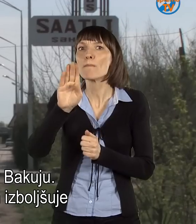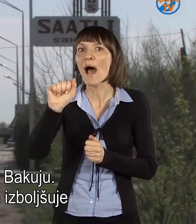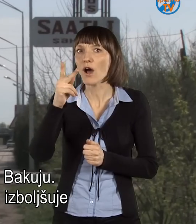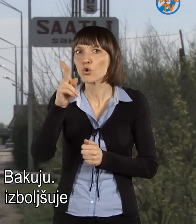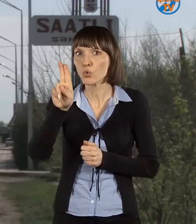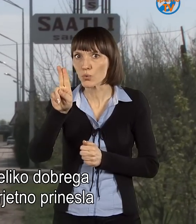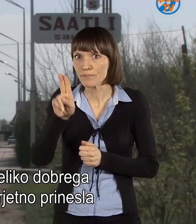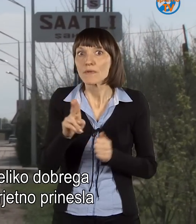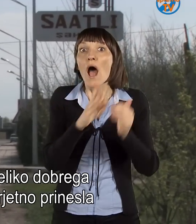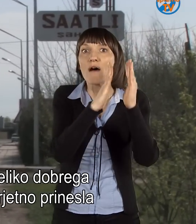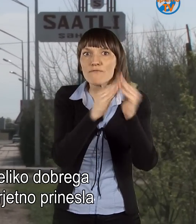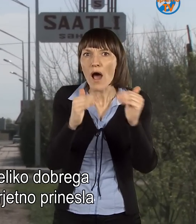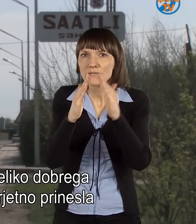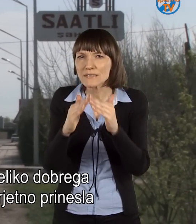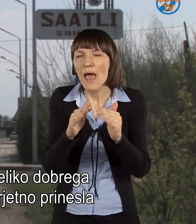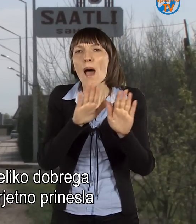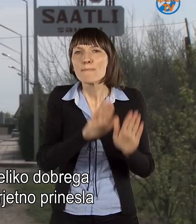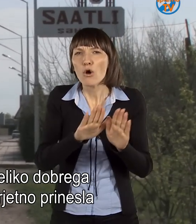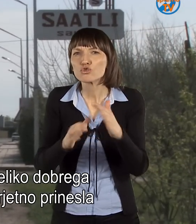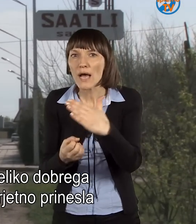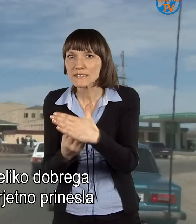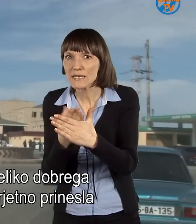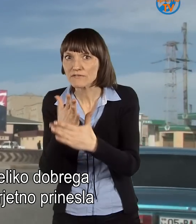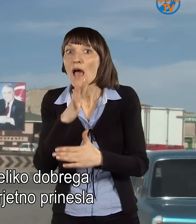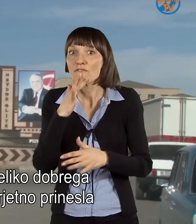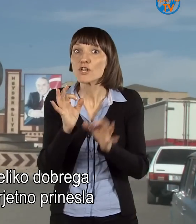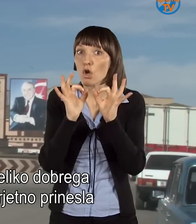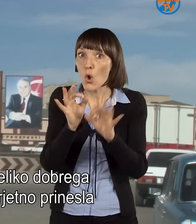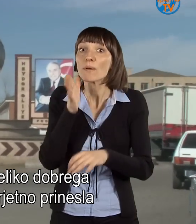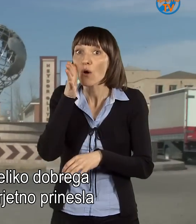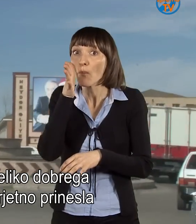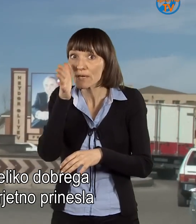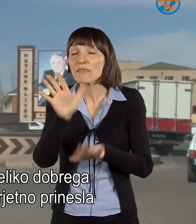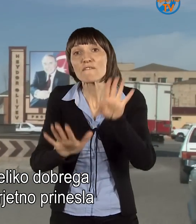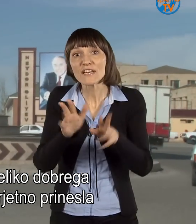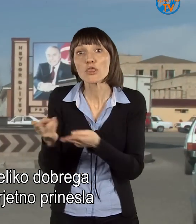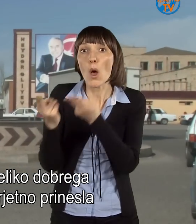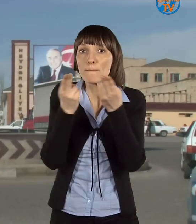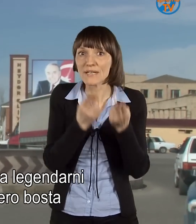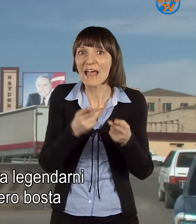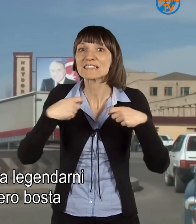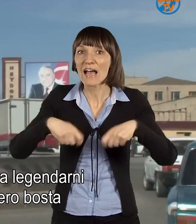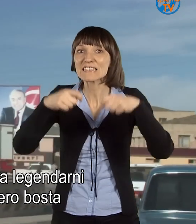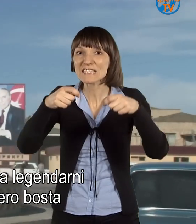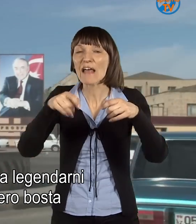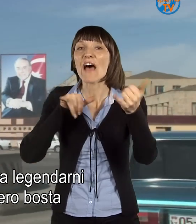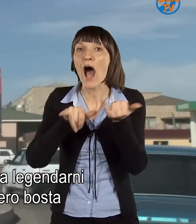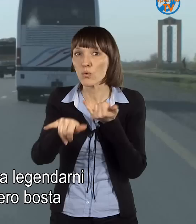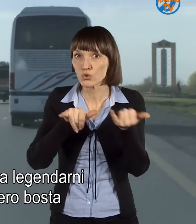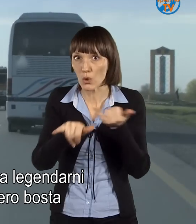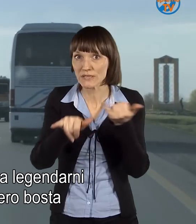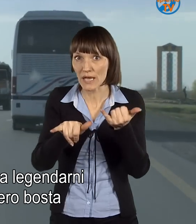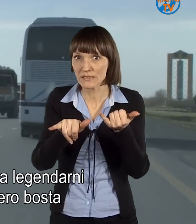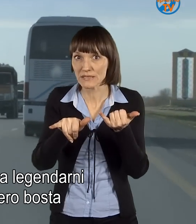in izboljšuje svoj položaj počasi. Veliko dobrega jim bo v prihodnosti verjetno prinesla izgradnja